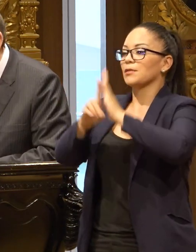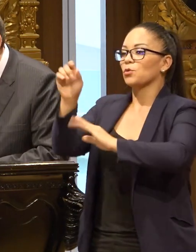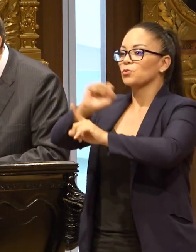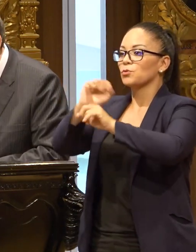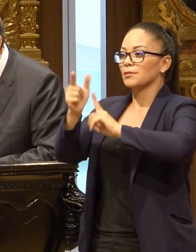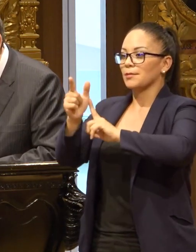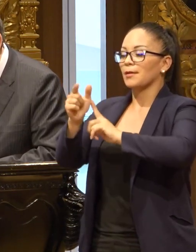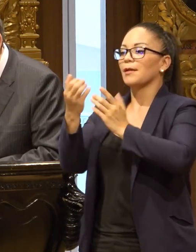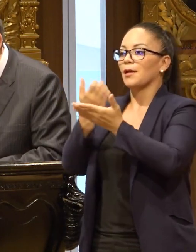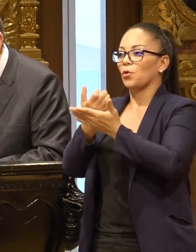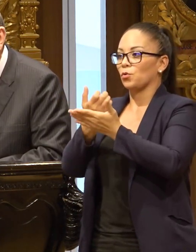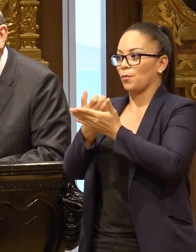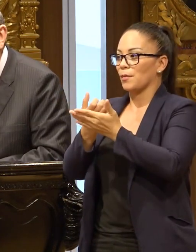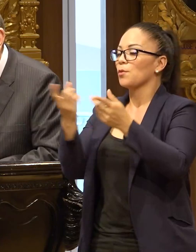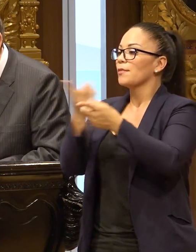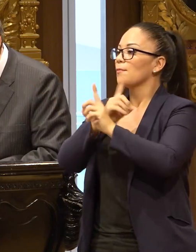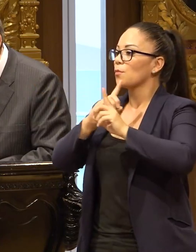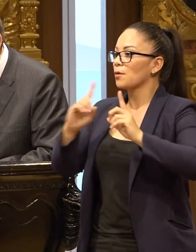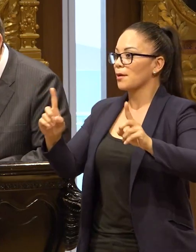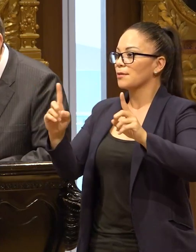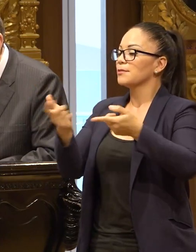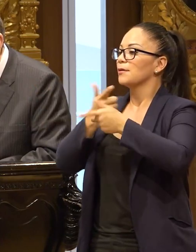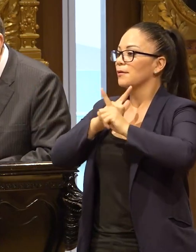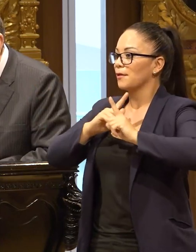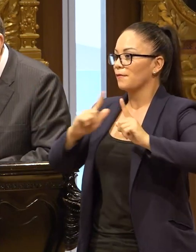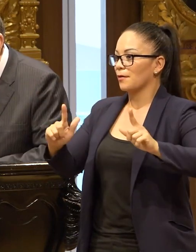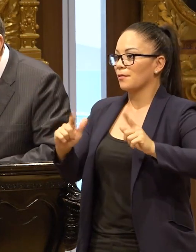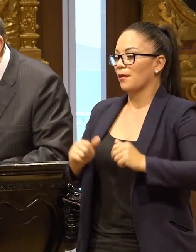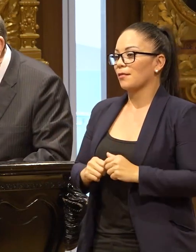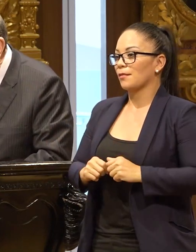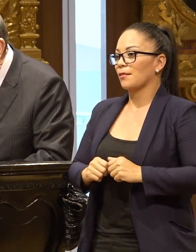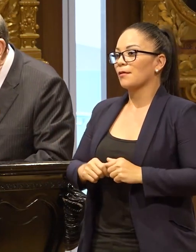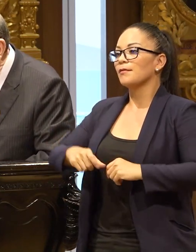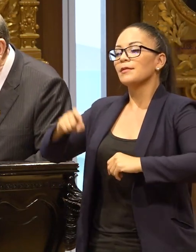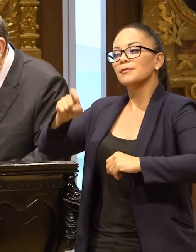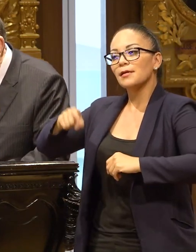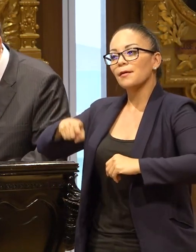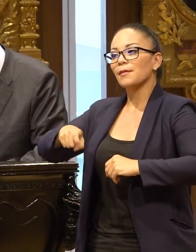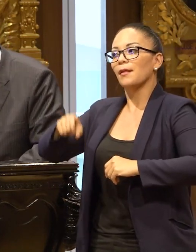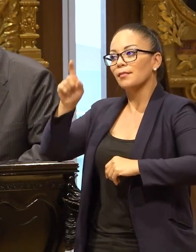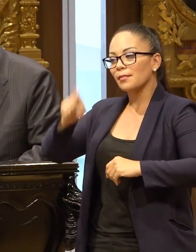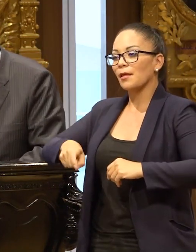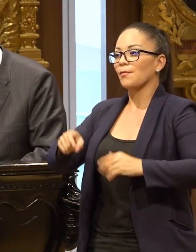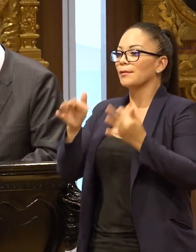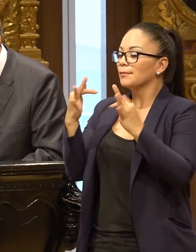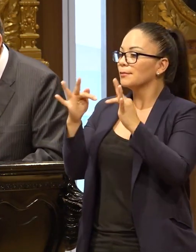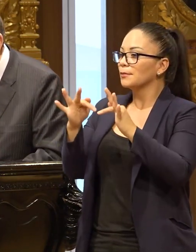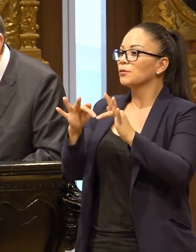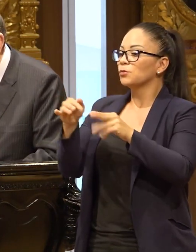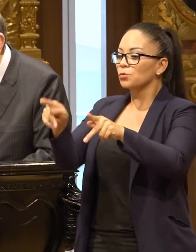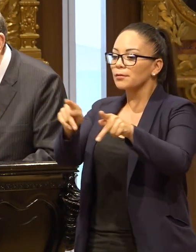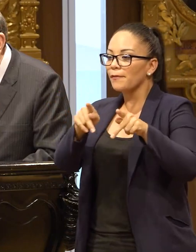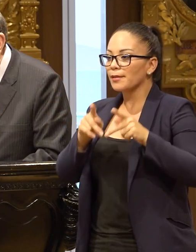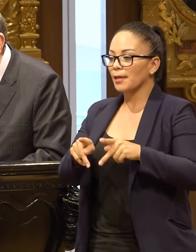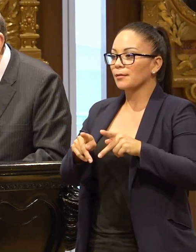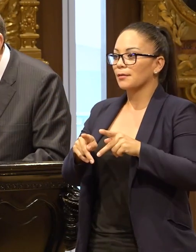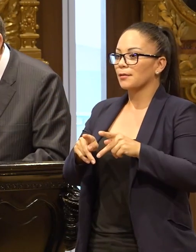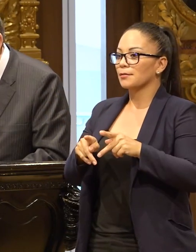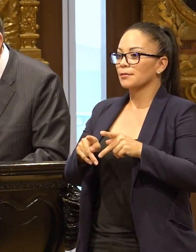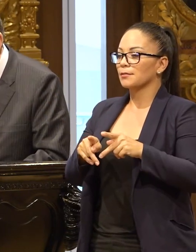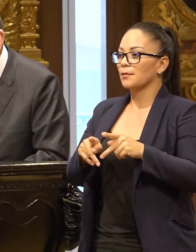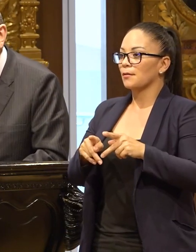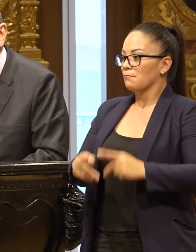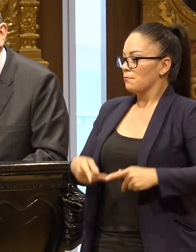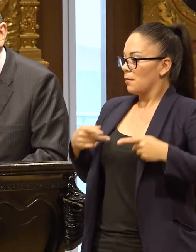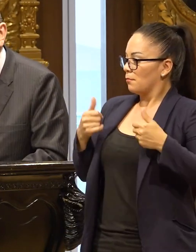y económico en democracia y libertad, necesariamente debe procurar que sus habitantes vivan de